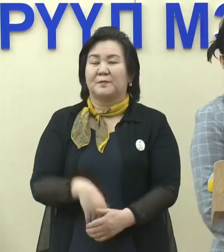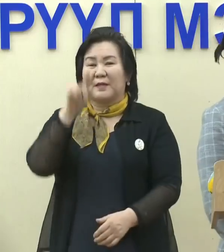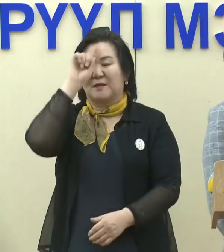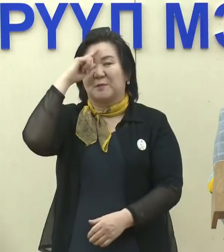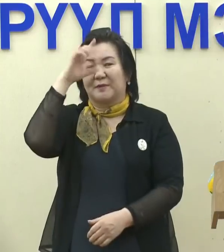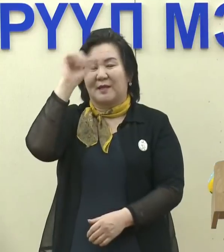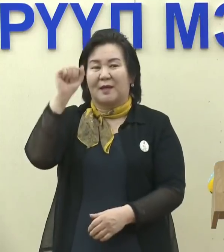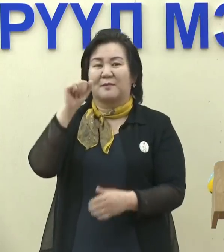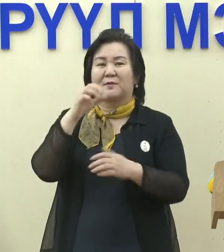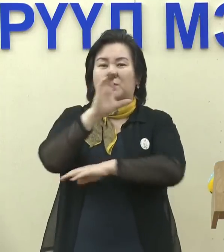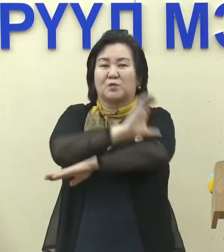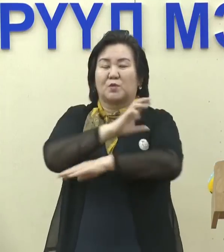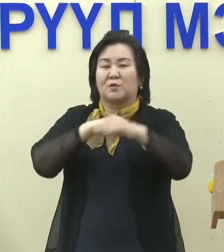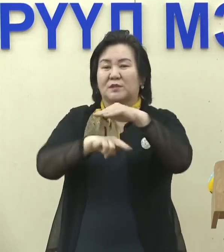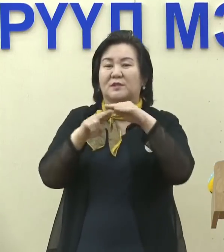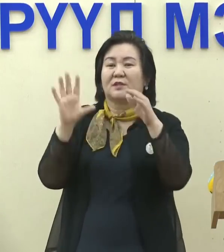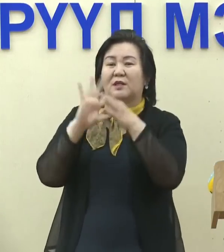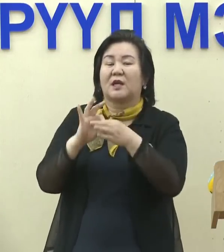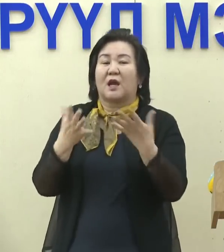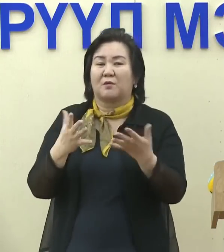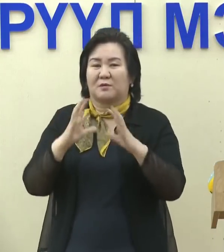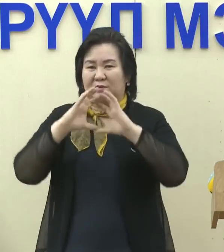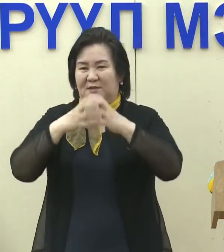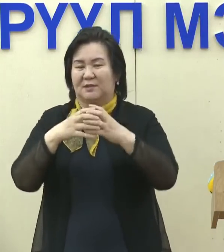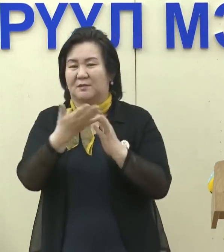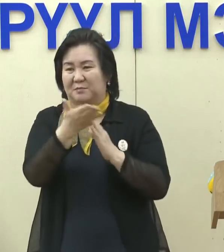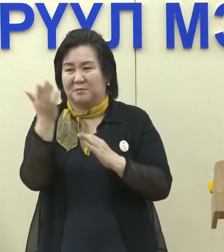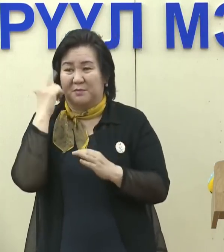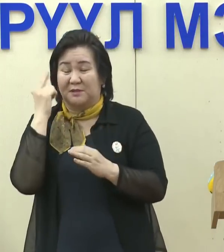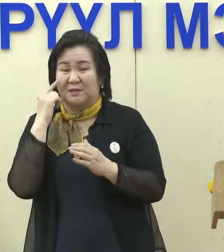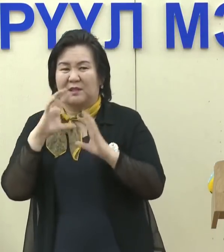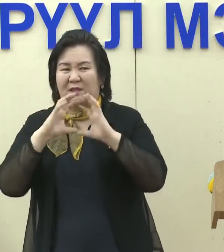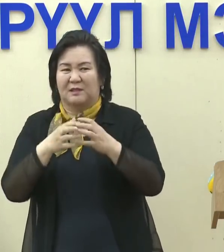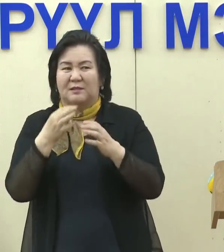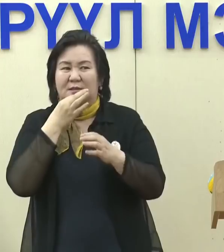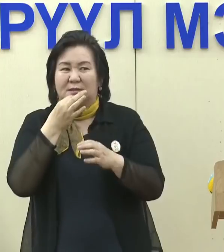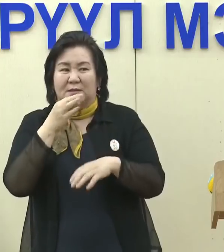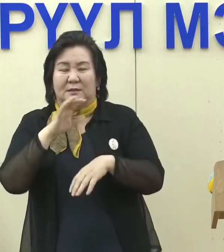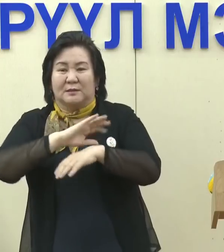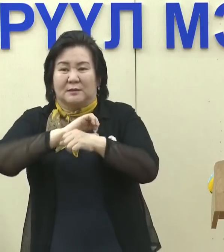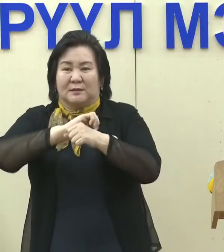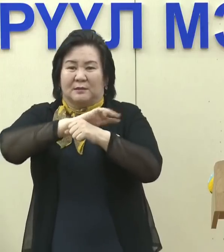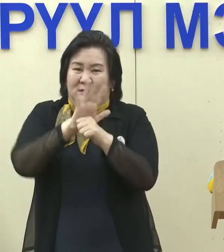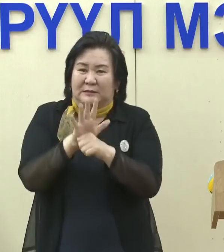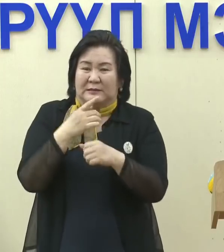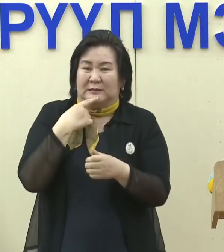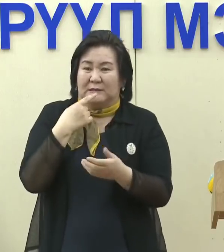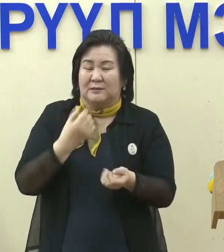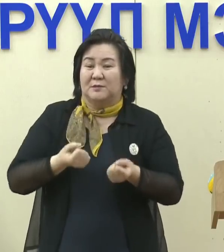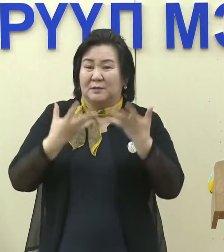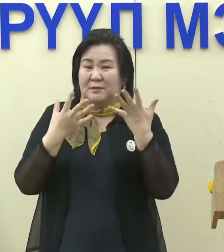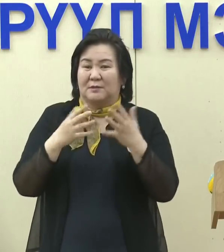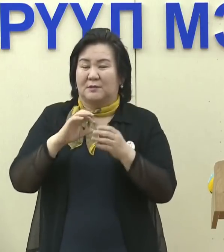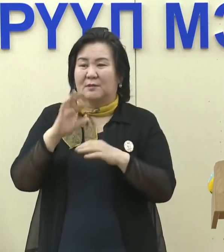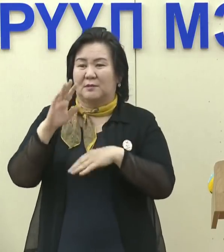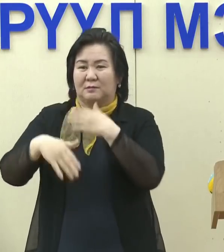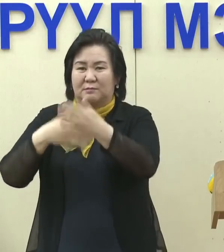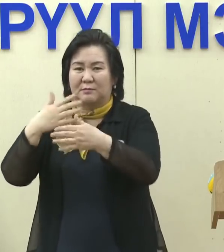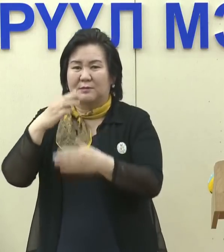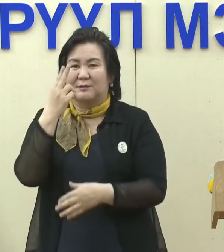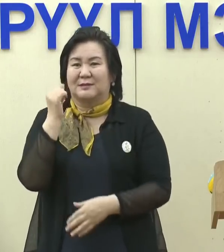За та бүхэн мэдчихэж байгаа бас энэ дэлхийд дахинд ер нь одоо энэ коронавирус халдвартай холбоотойгоор цар тахлын үед авах нэг түгээмэл арга хэмжээ